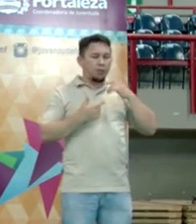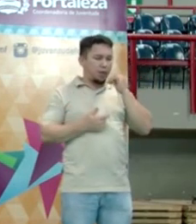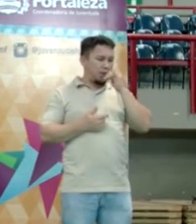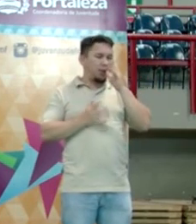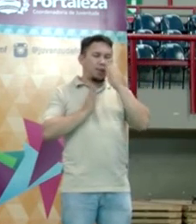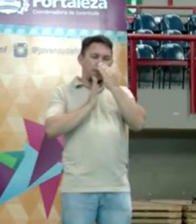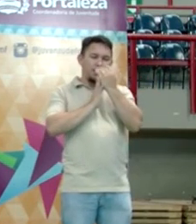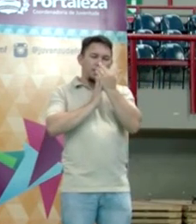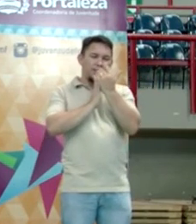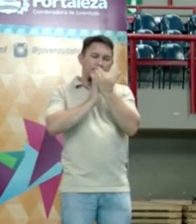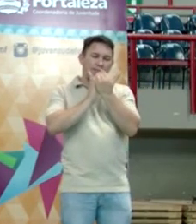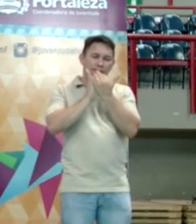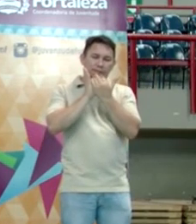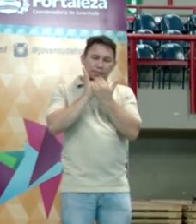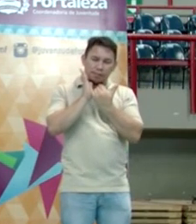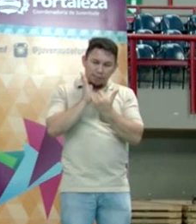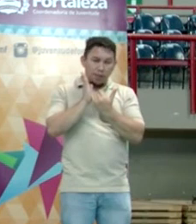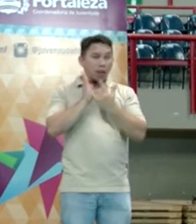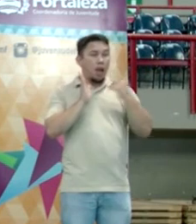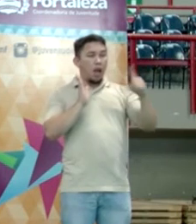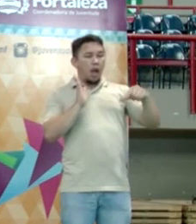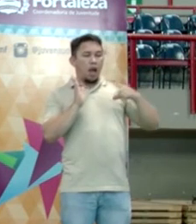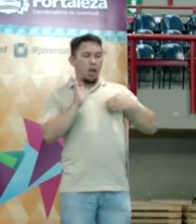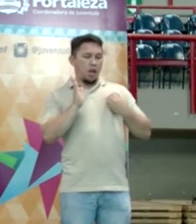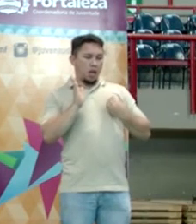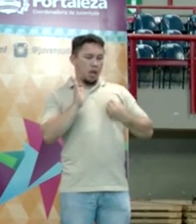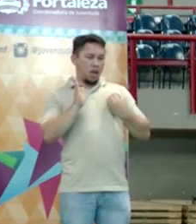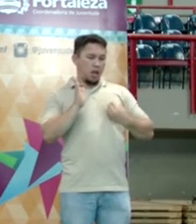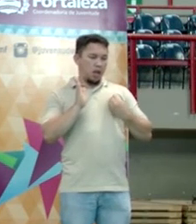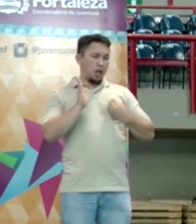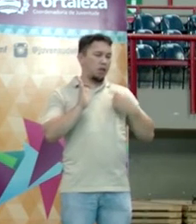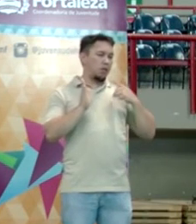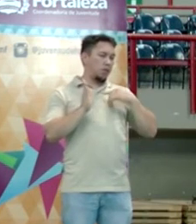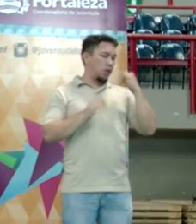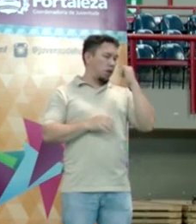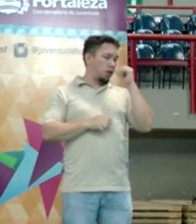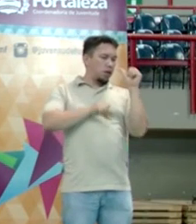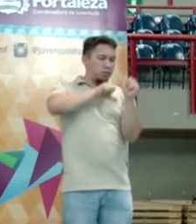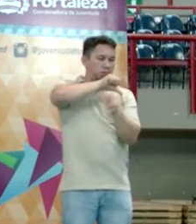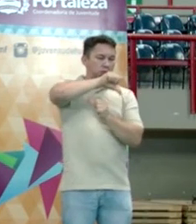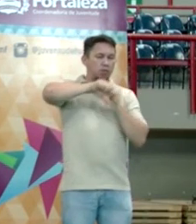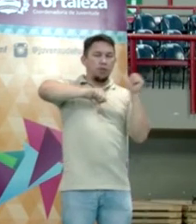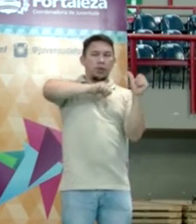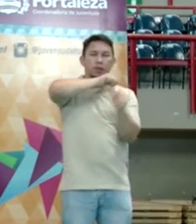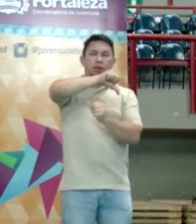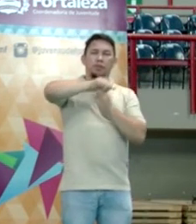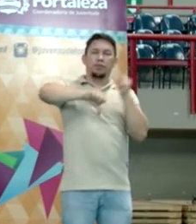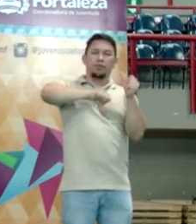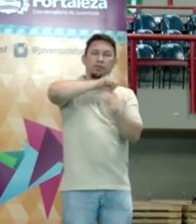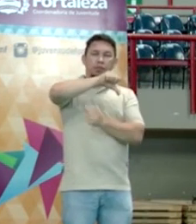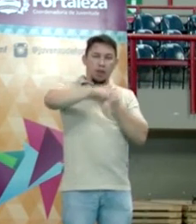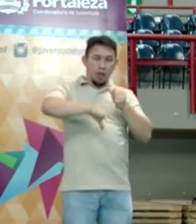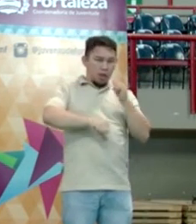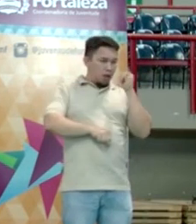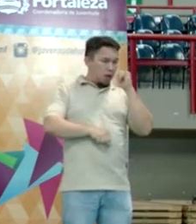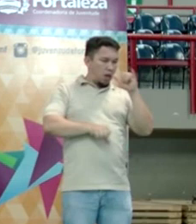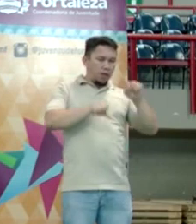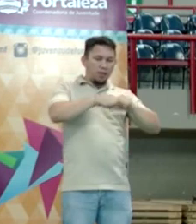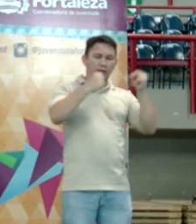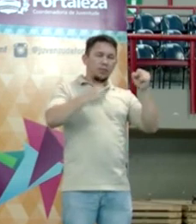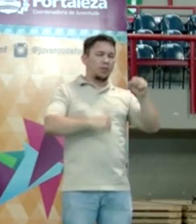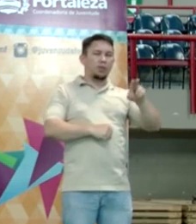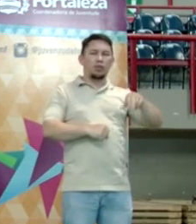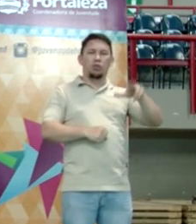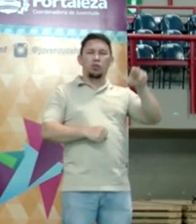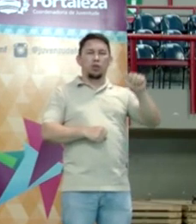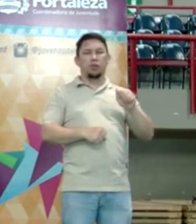também. Então, a energia, ela pode ser convertida. Ela nunca pode ser